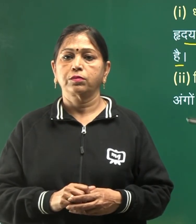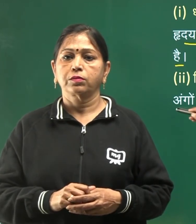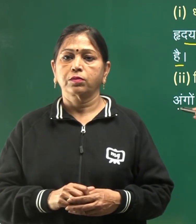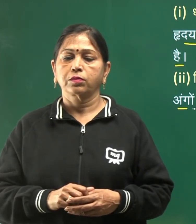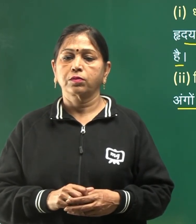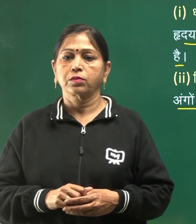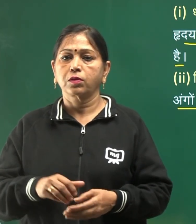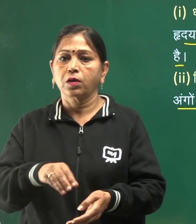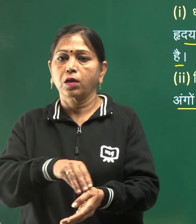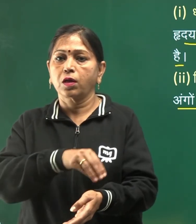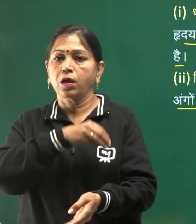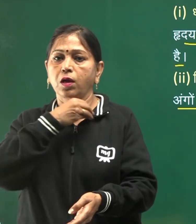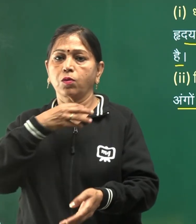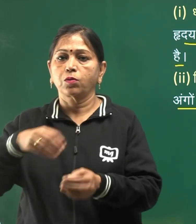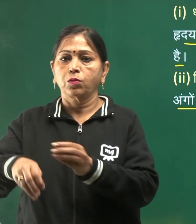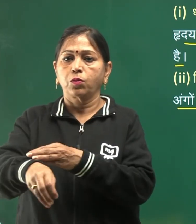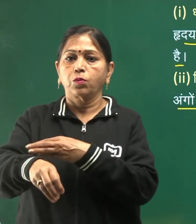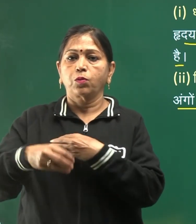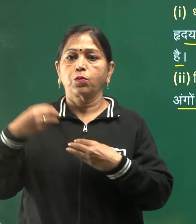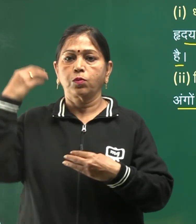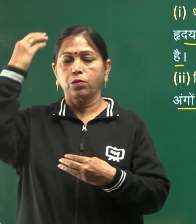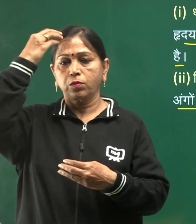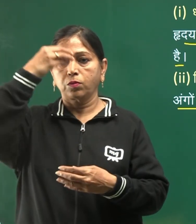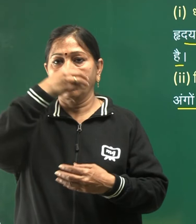अंगों से हृदय तक